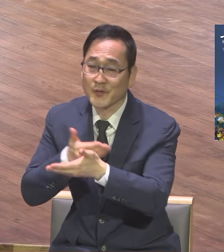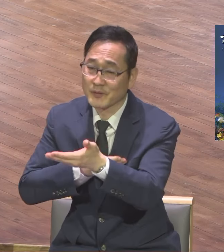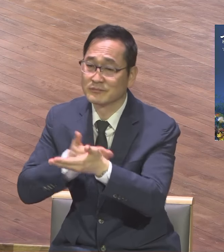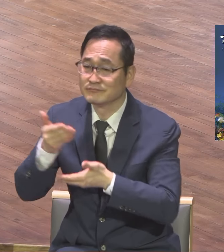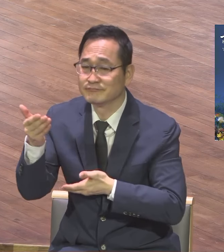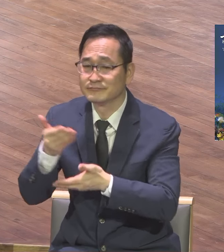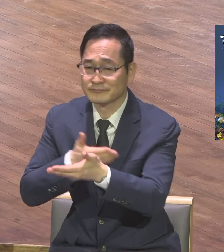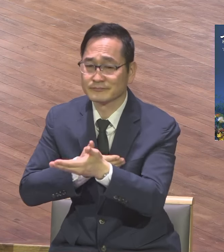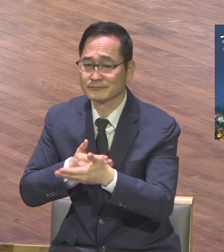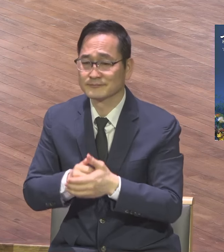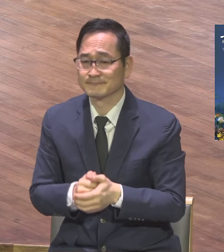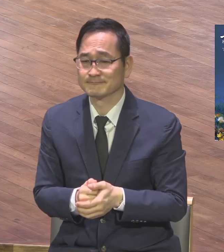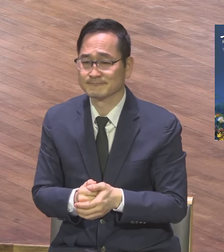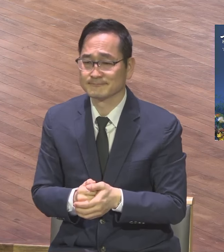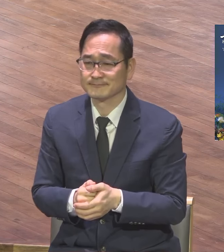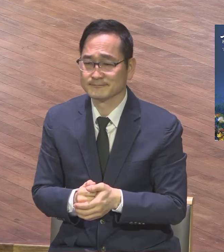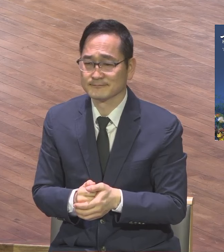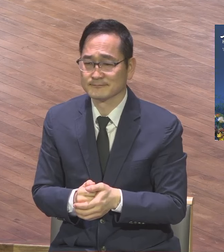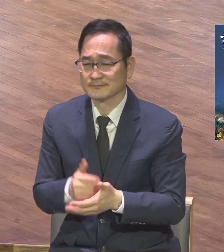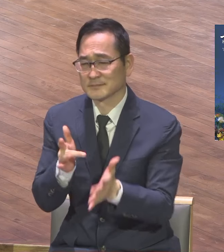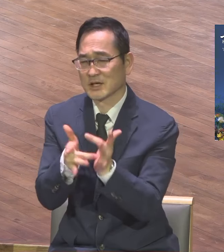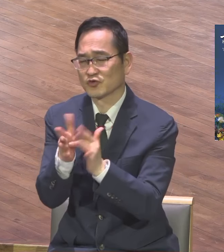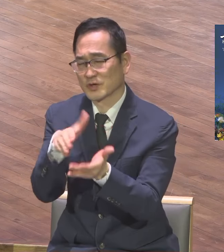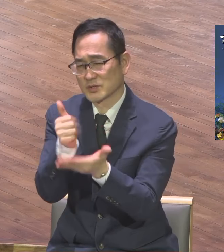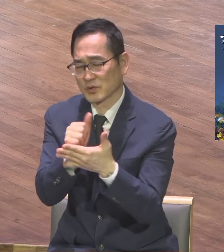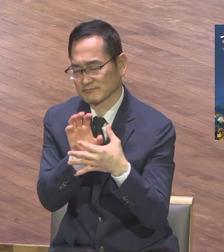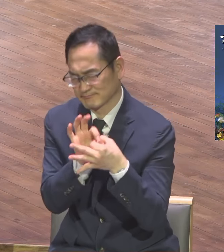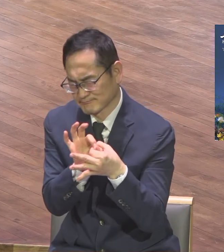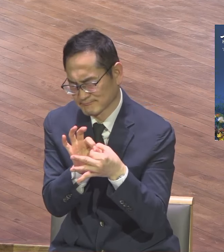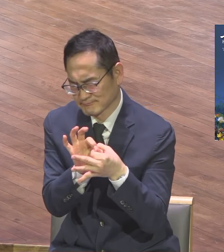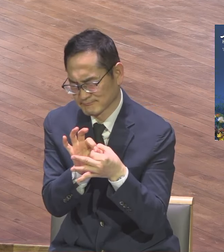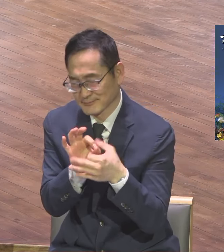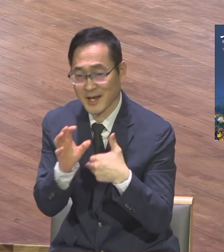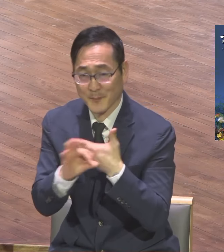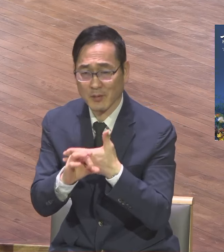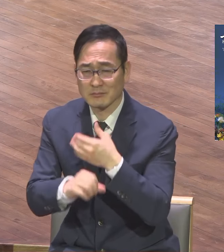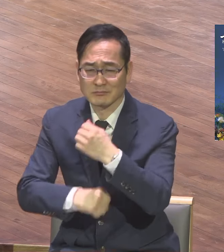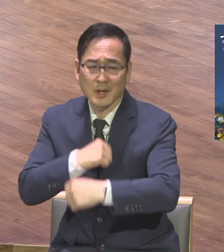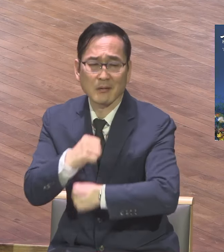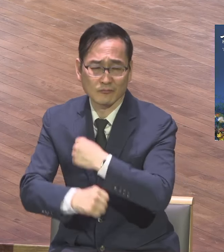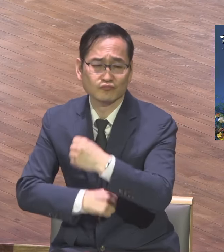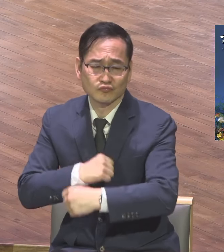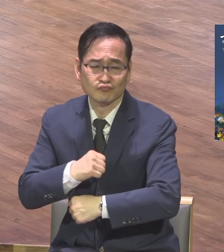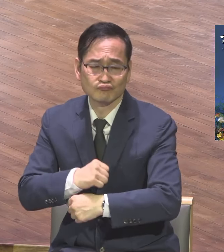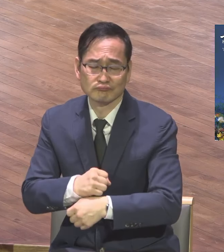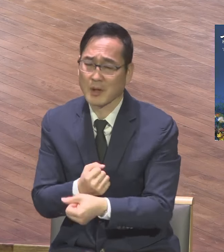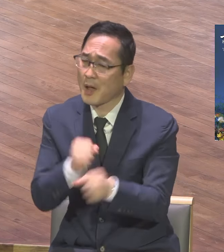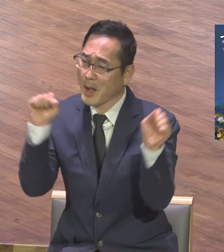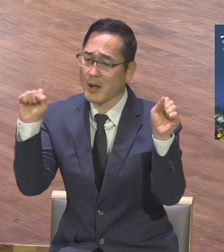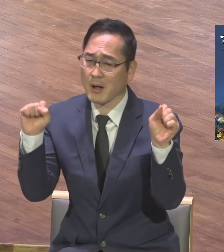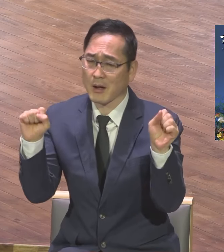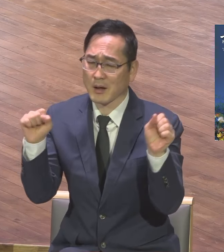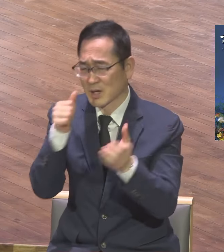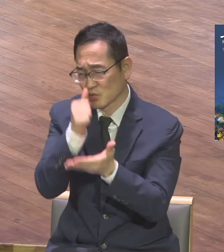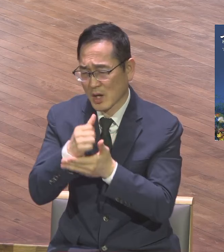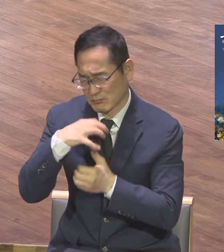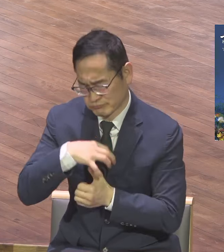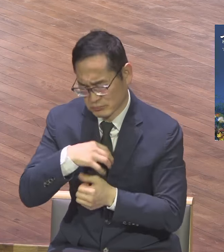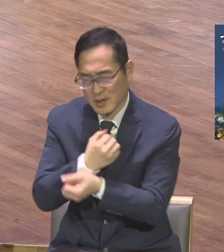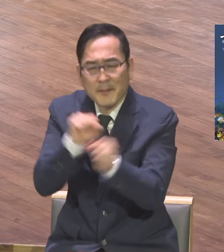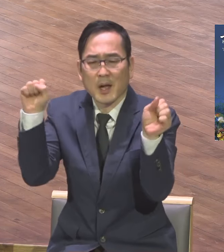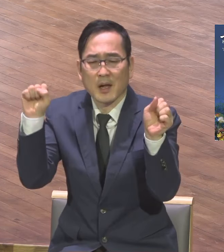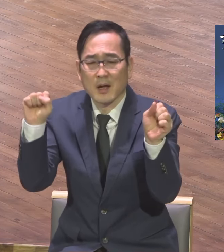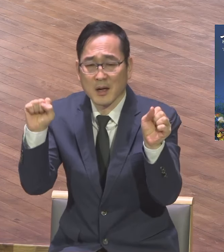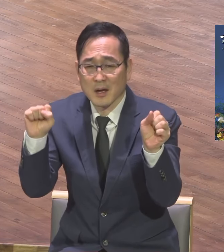소통이 깊어질수록 우리는 완전 자유를 누려야 돼요. 예수 그리스도 안에서 나 자유 너 자유 우리 자유